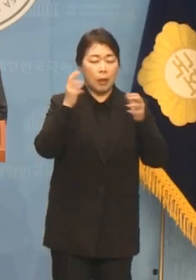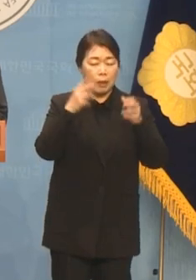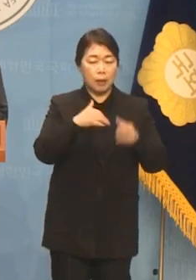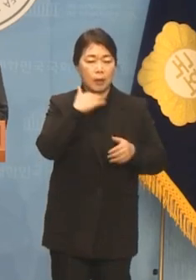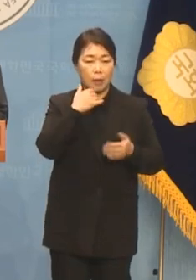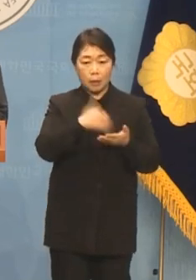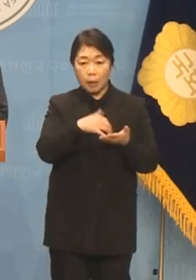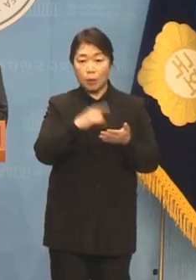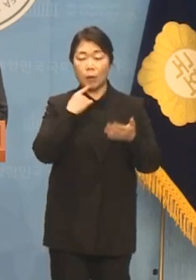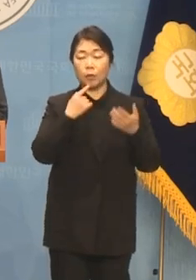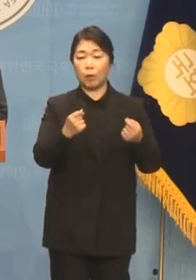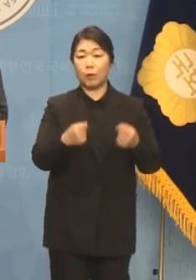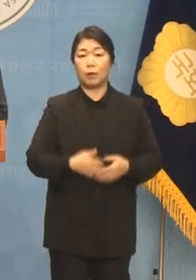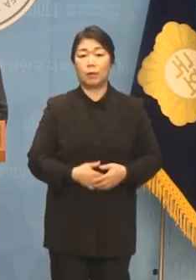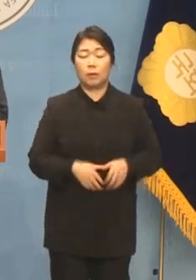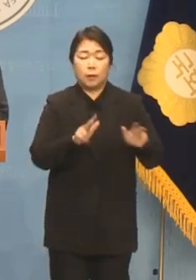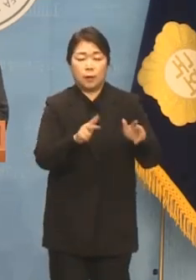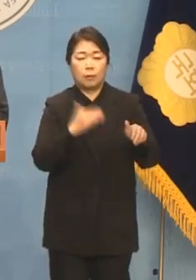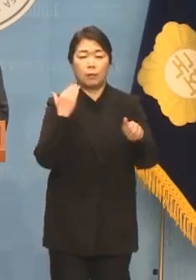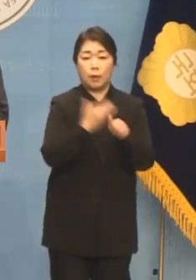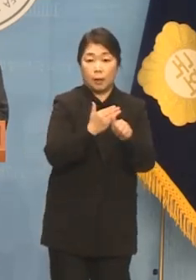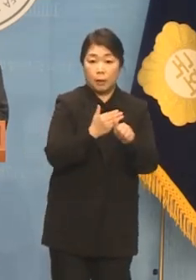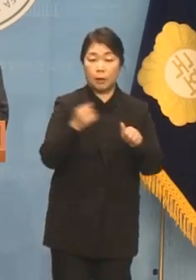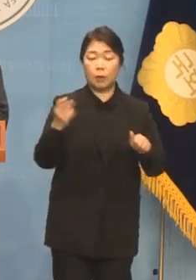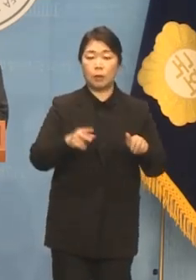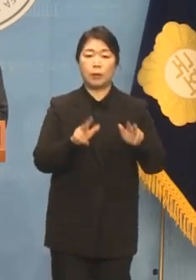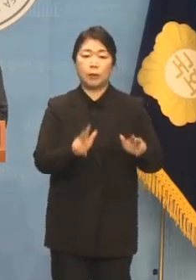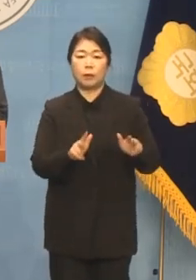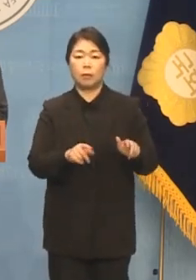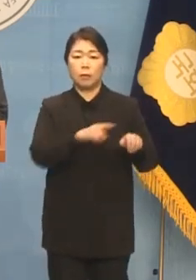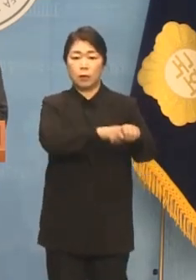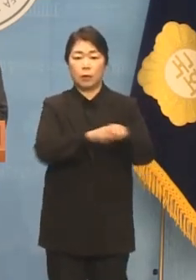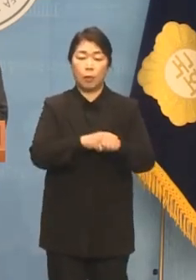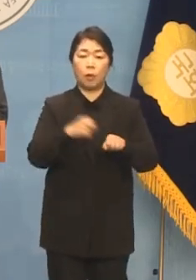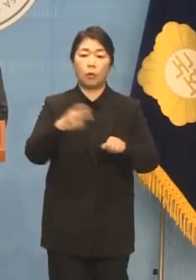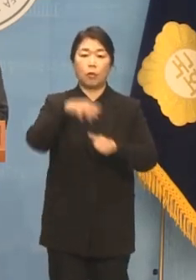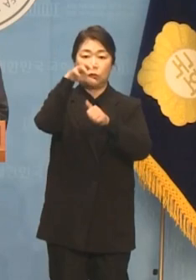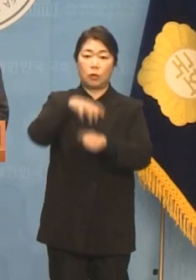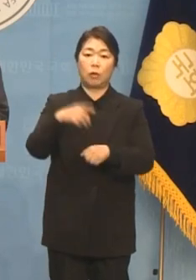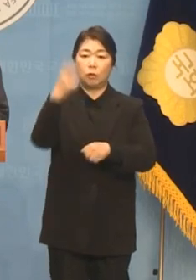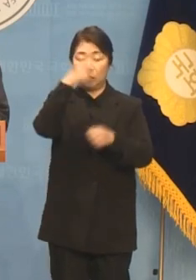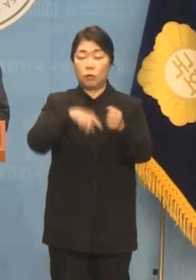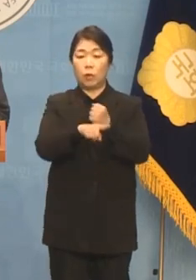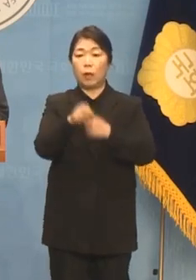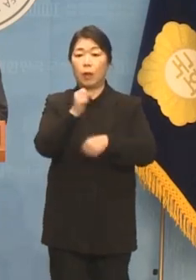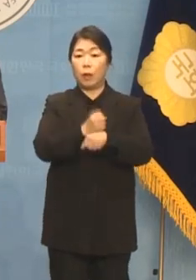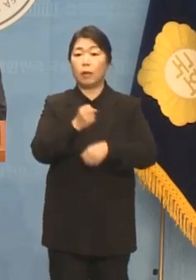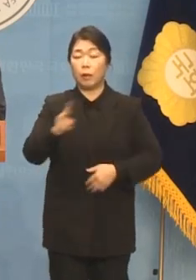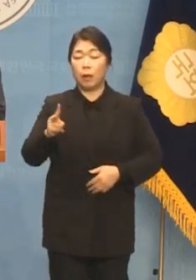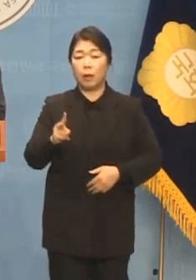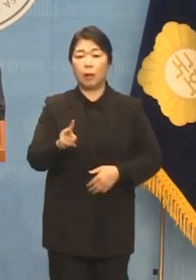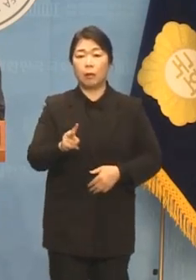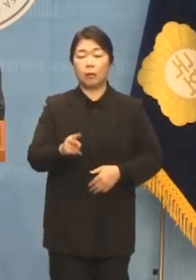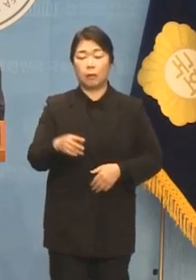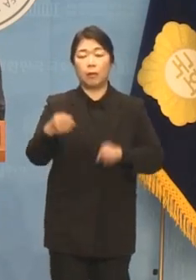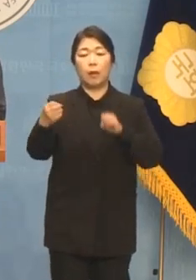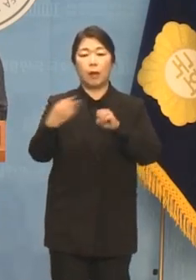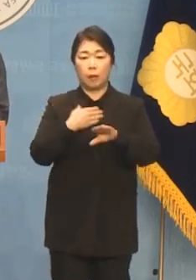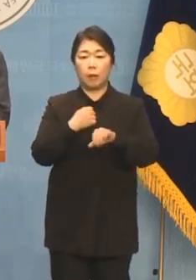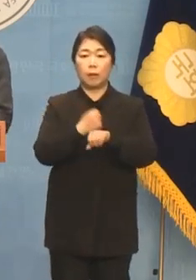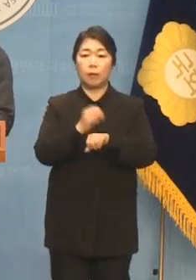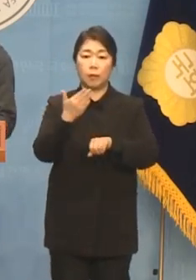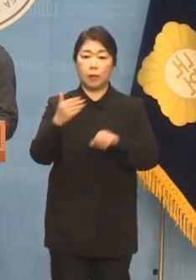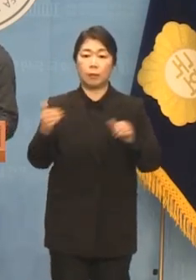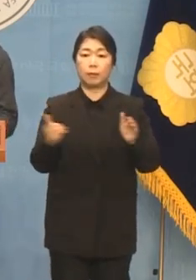불과합니다 즉각 해임 그리고 즉시 체포 및 구속 수사만이 유일한 답입니다